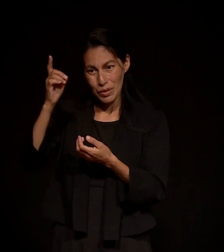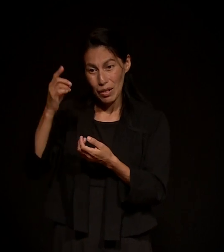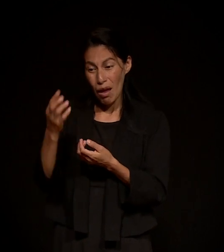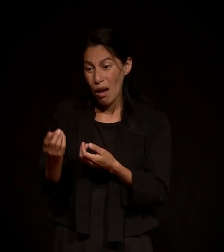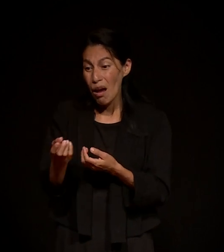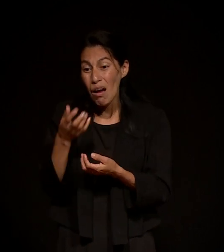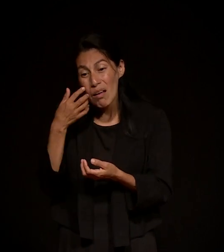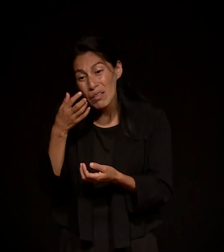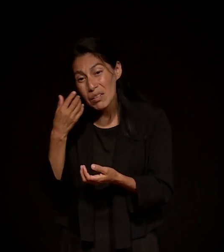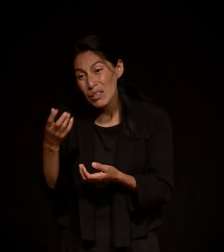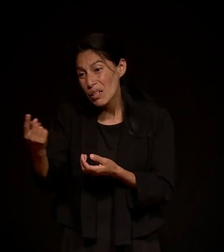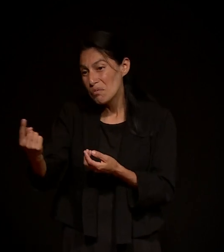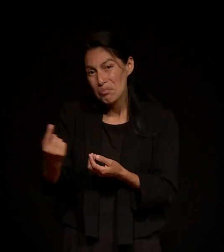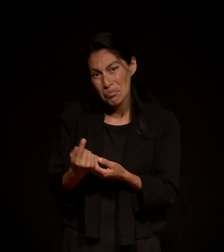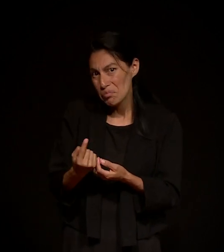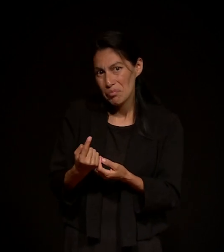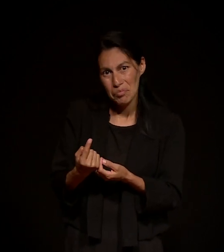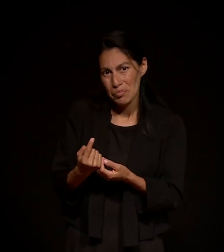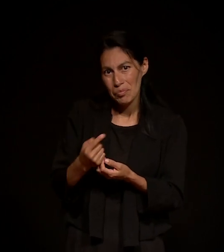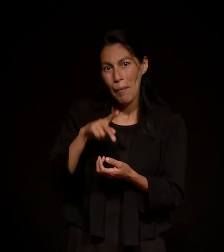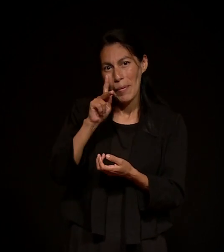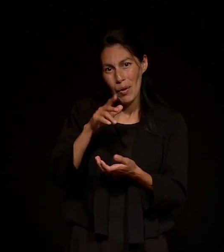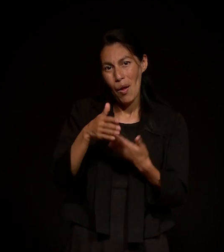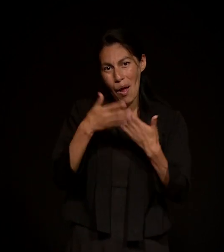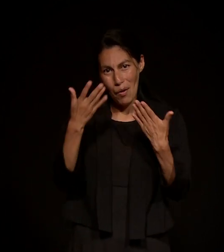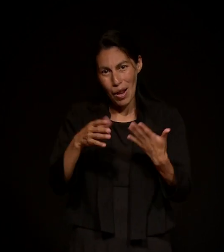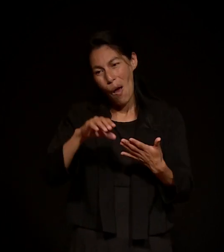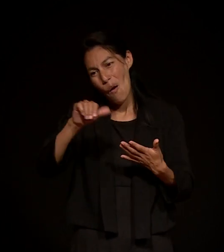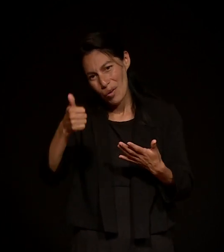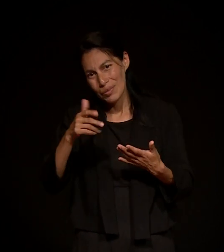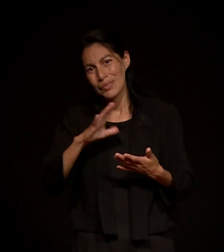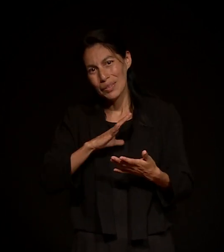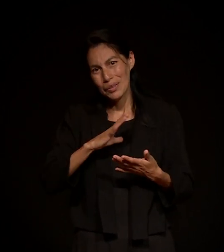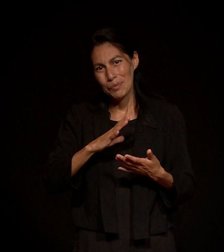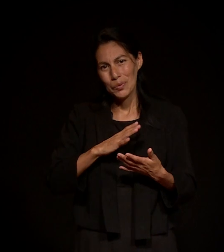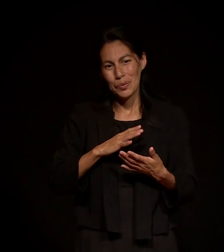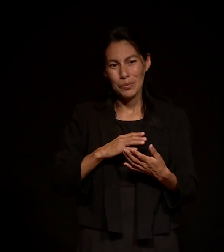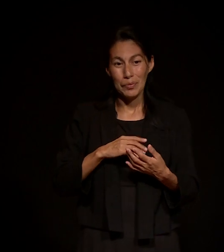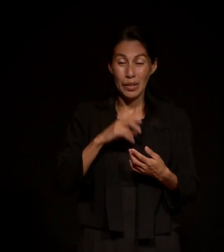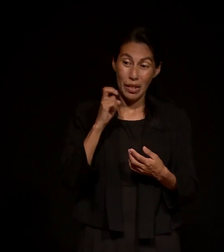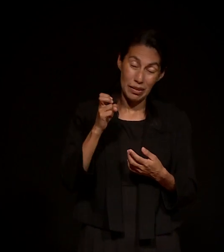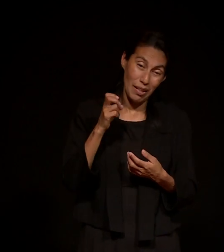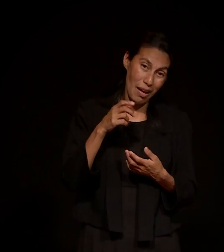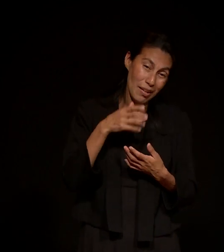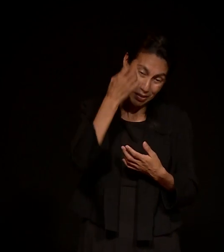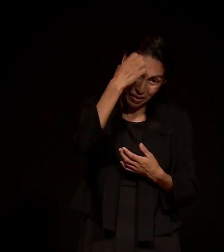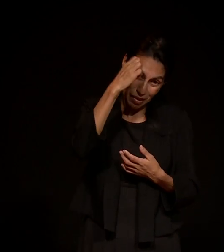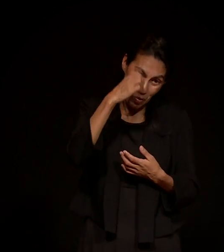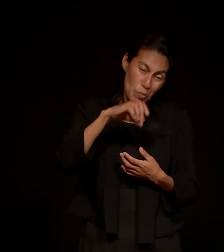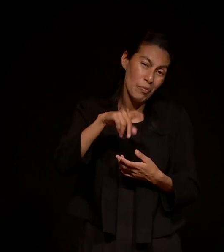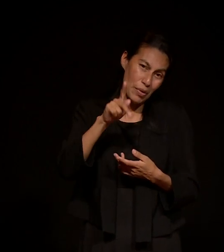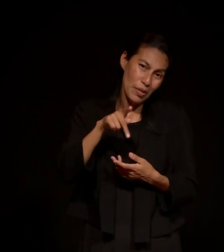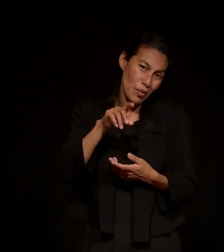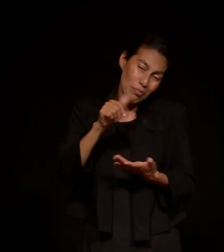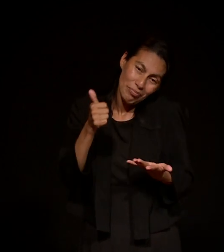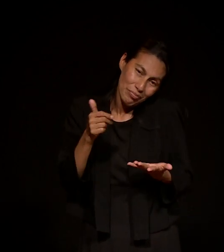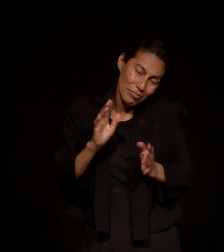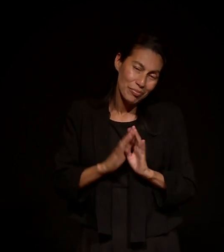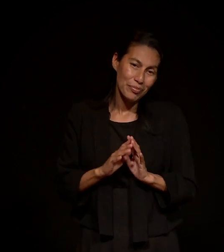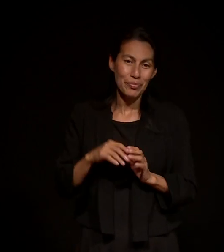porque, aunque no regresó nuestra otra gatita, ahora tenemos otra gatita que la extrañamos mucho, pero